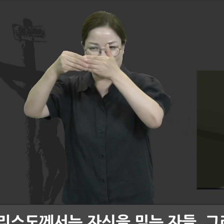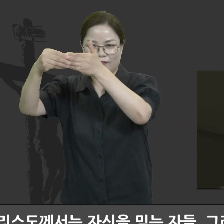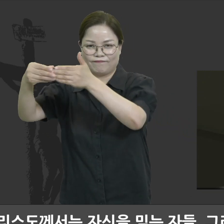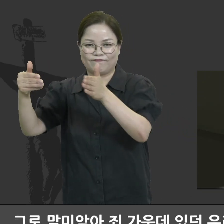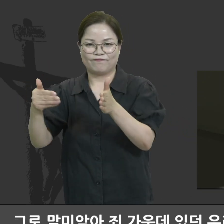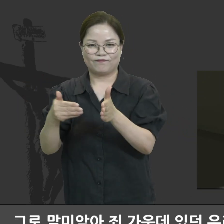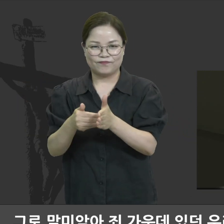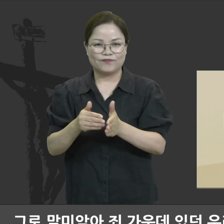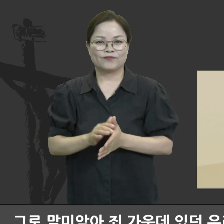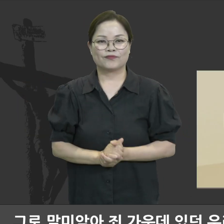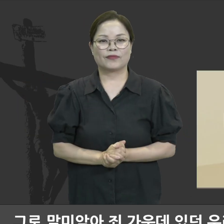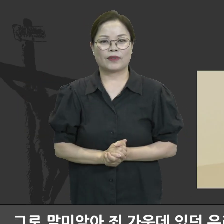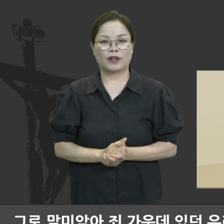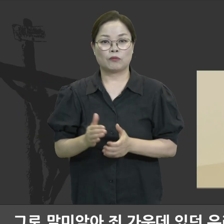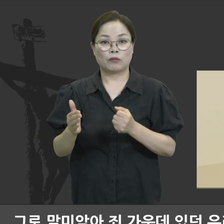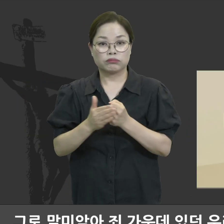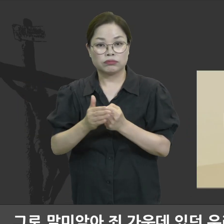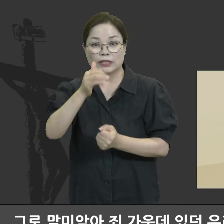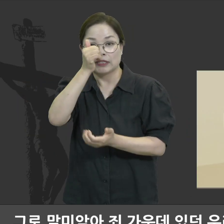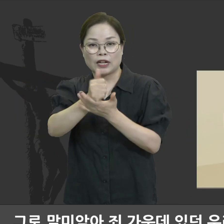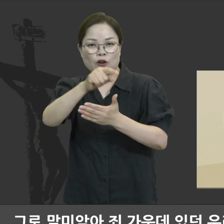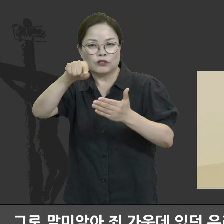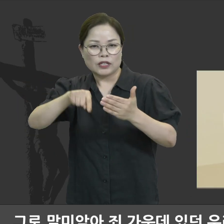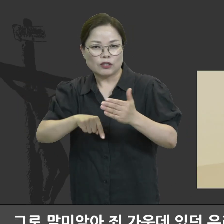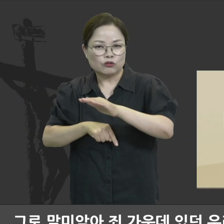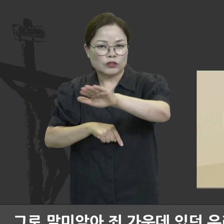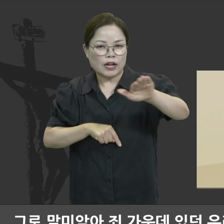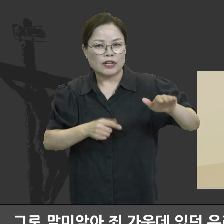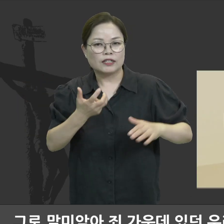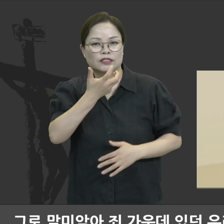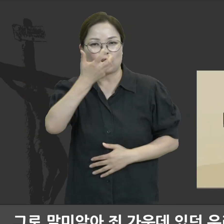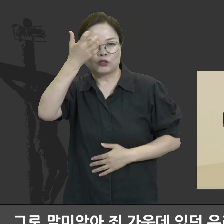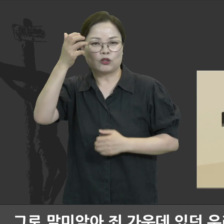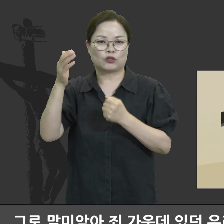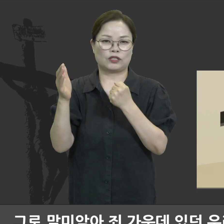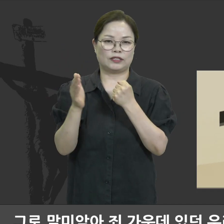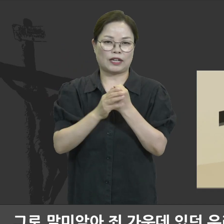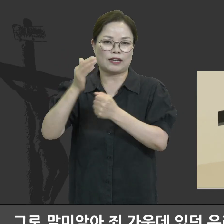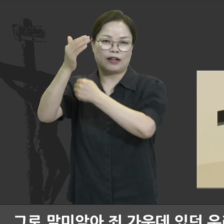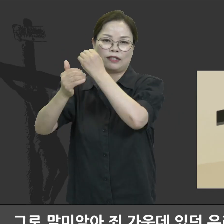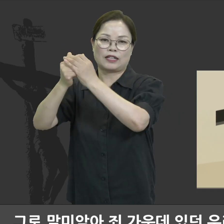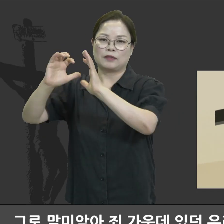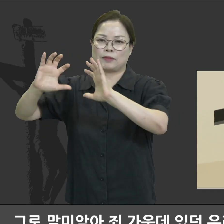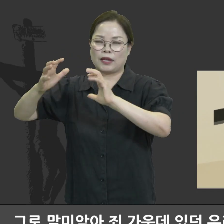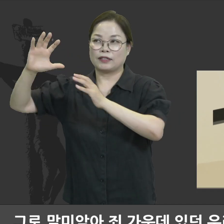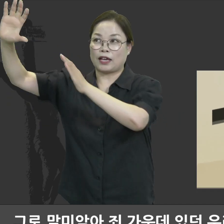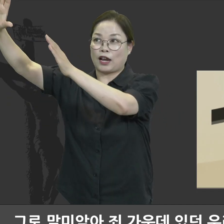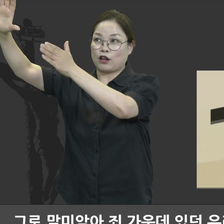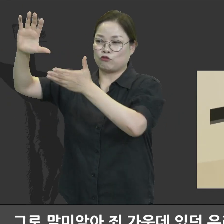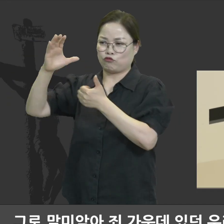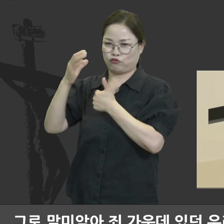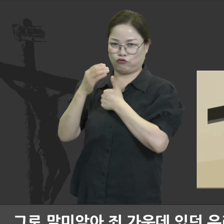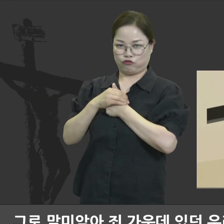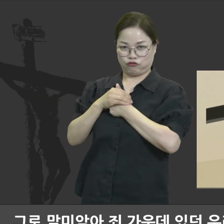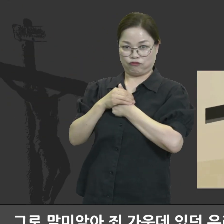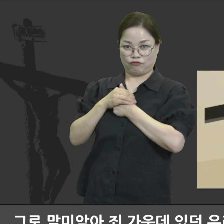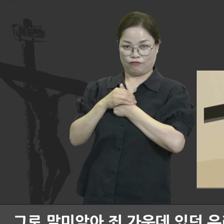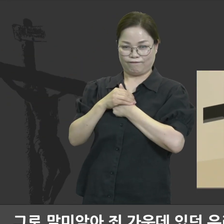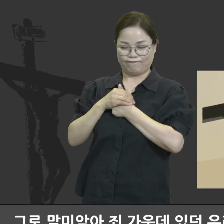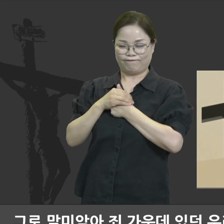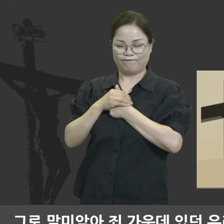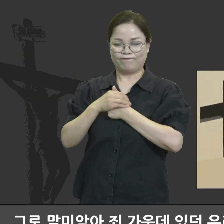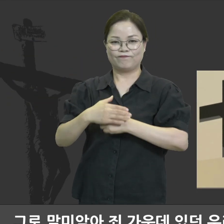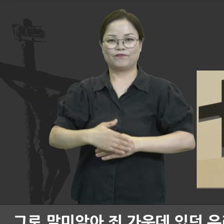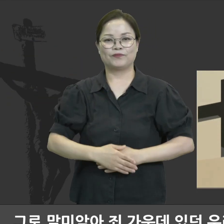인도하셨습니다. 그로 말미암아 죄 가운데 있던 우리가 성령으로 인하여 하나님의 나라를 유업으로